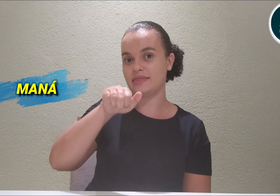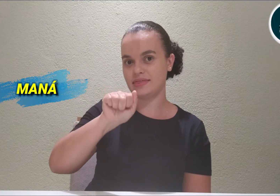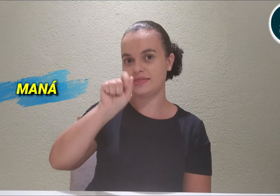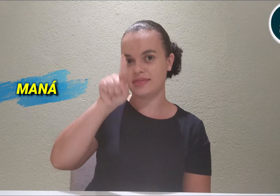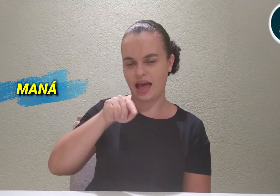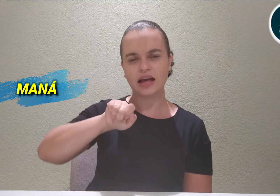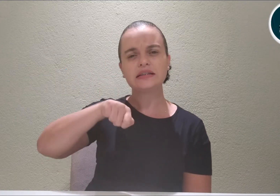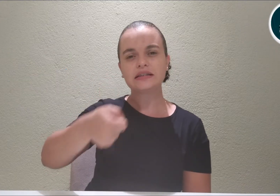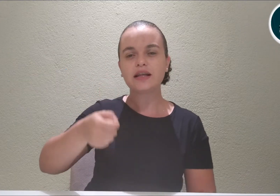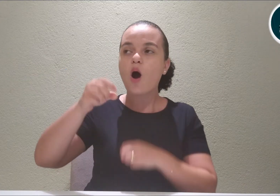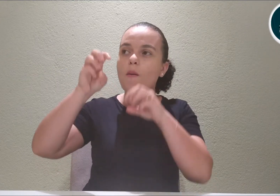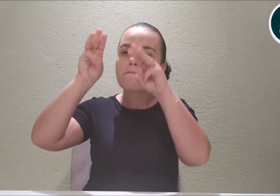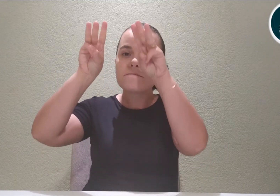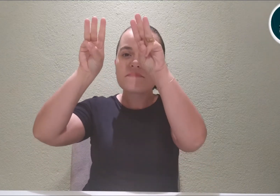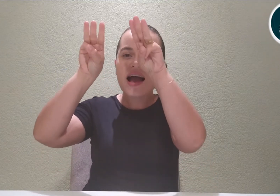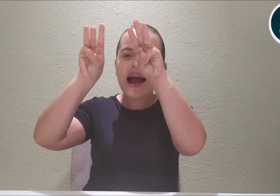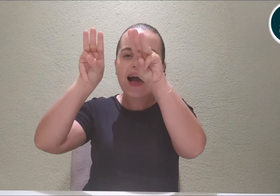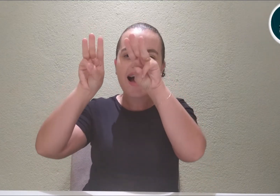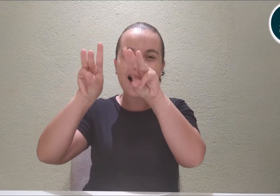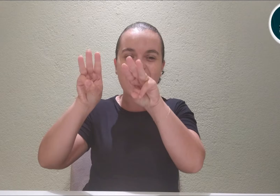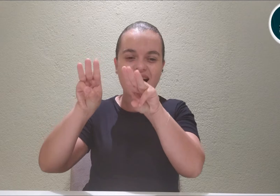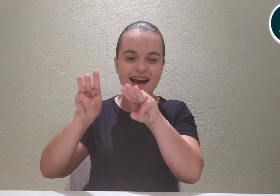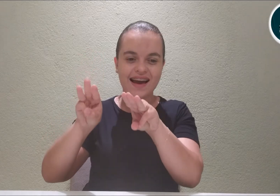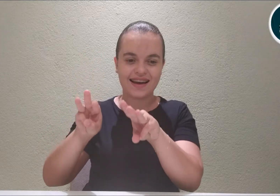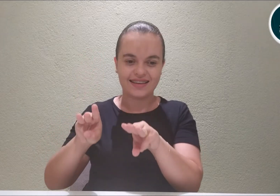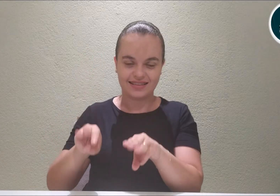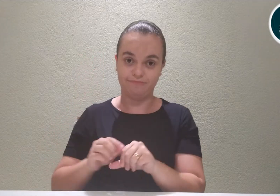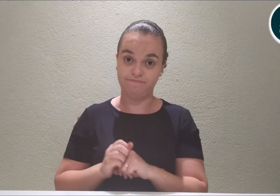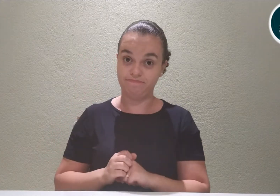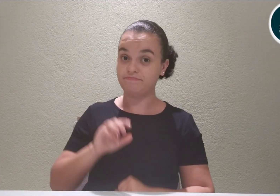de maná, e em Libras esse é o sinal.